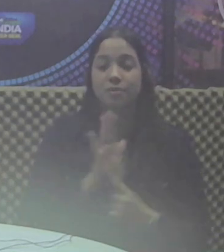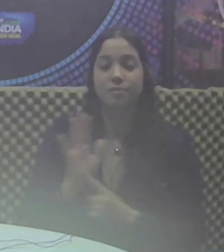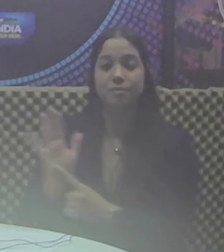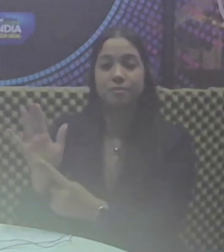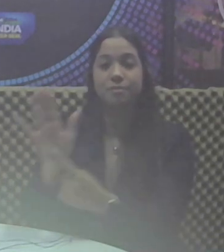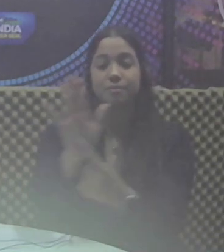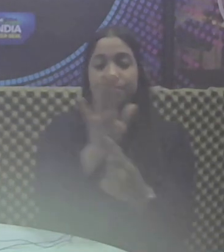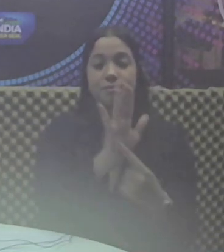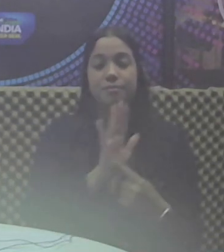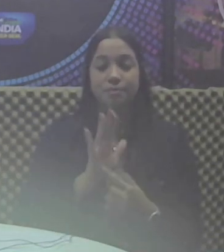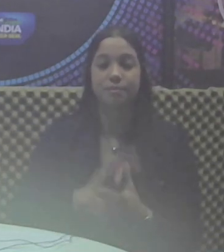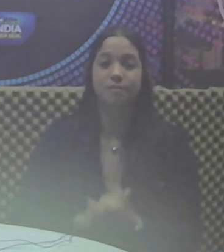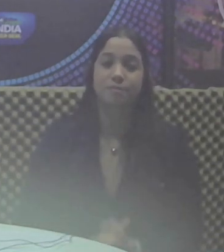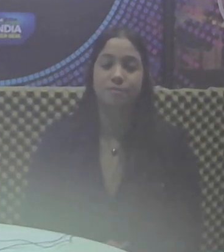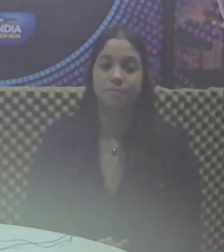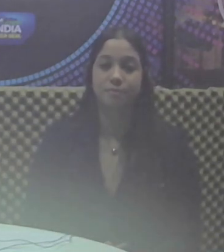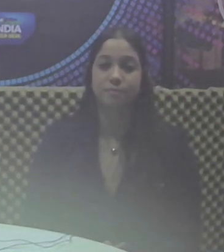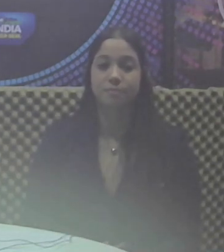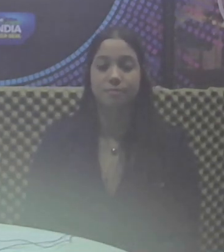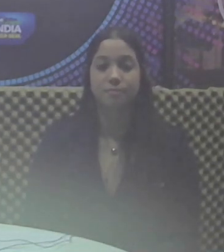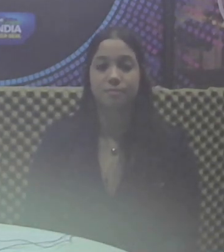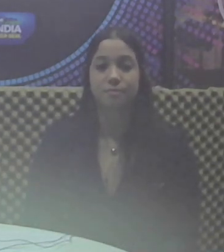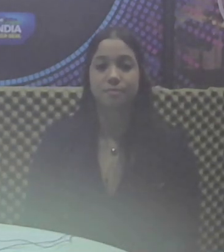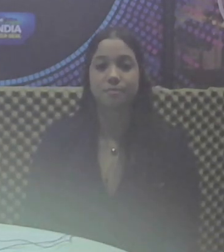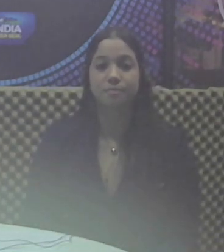destaque nacional.